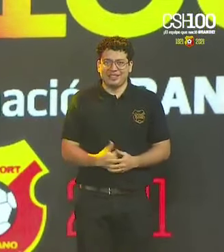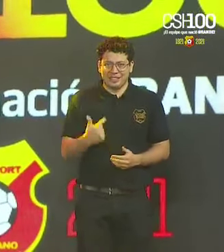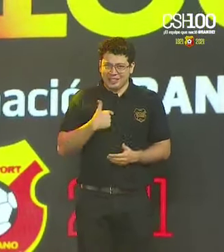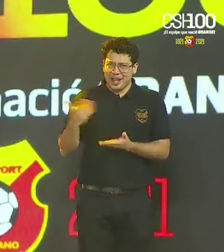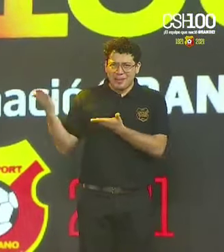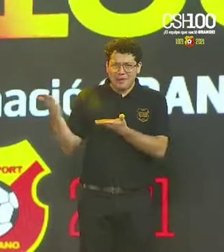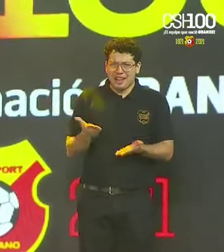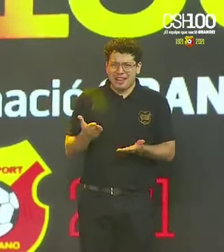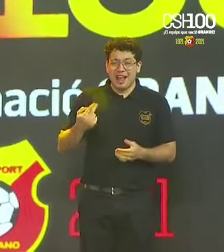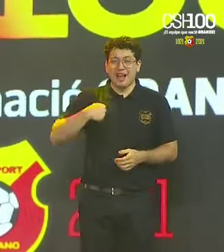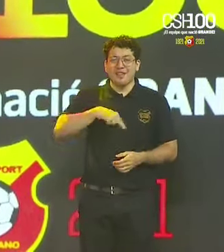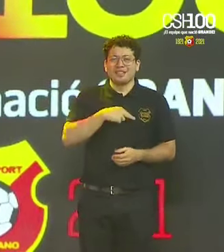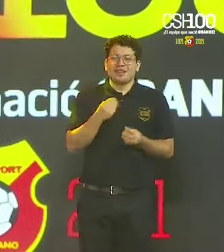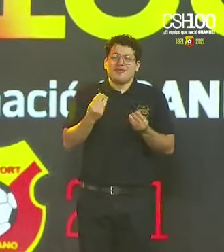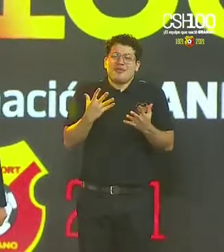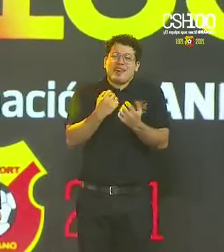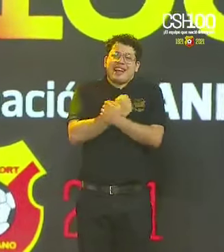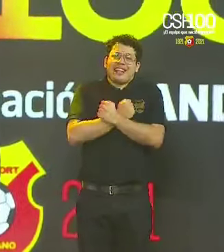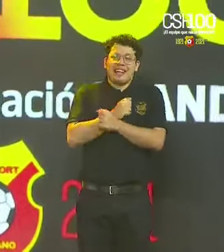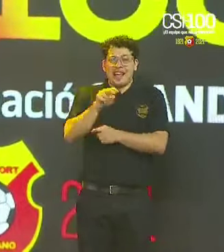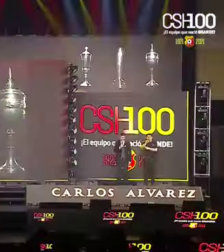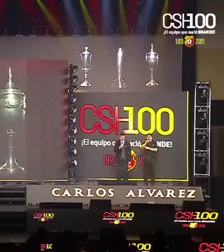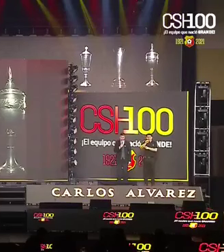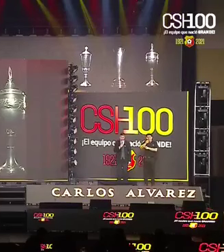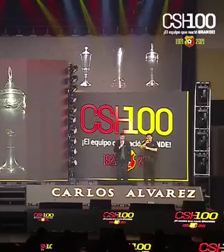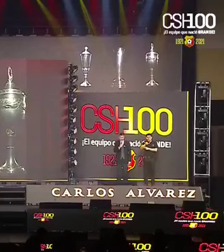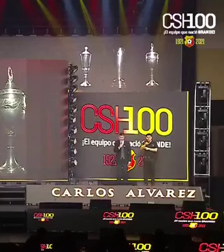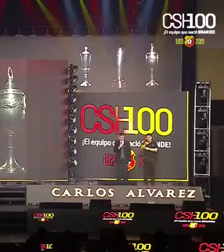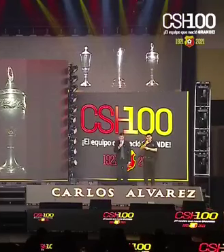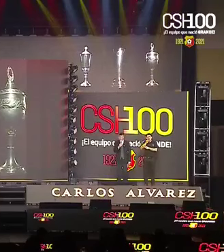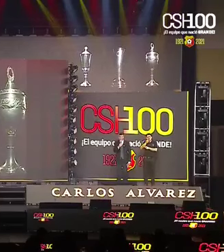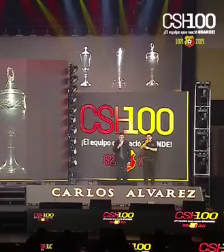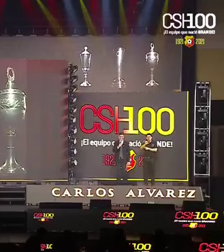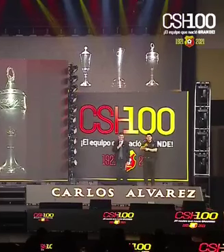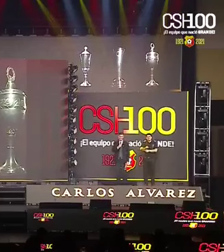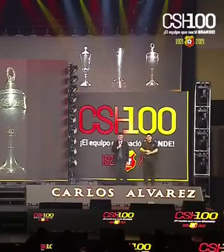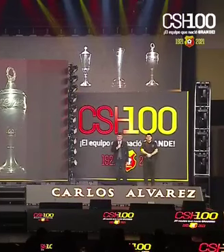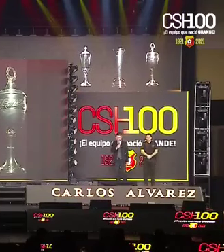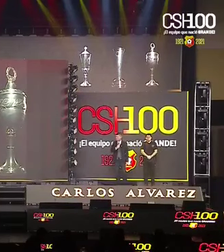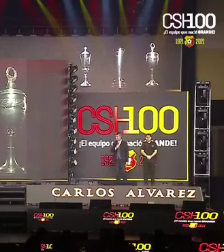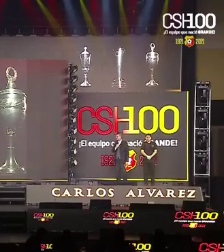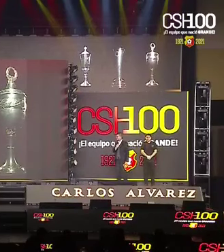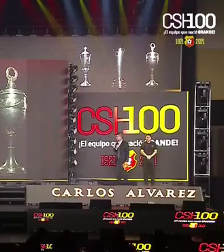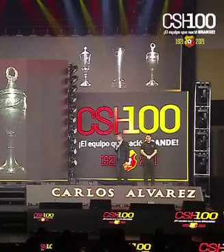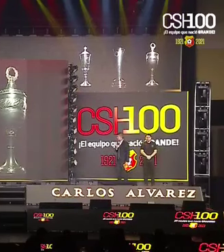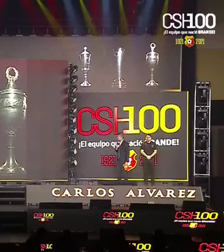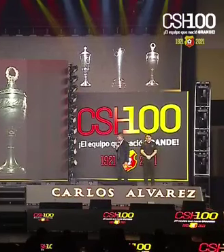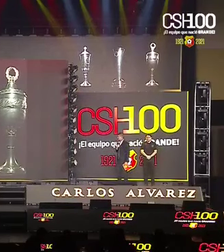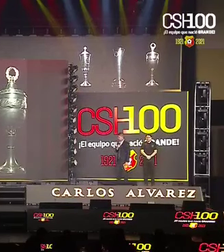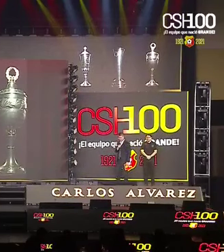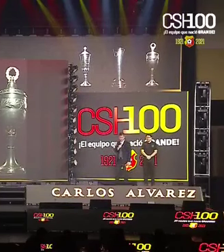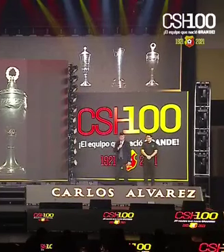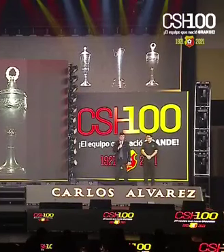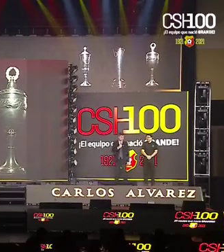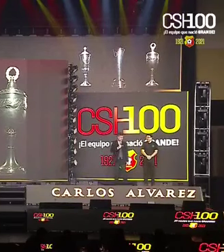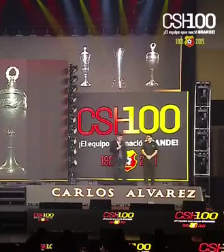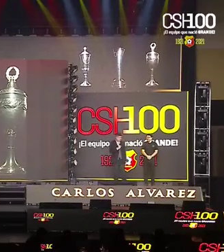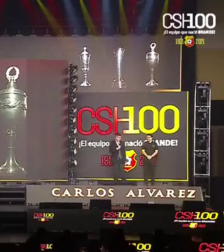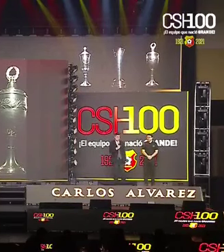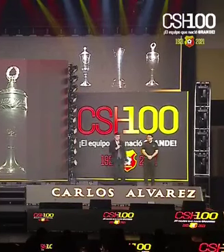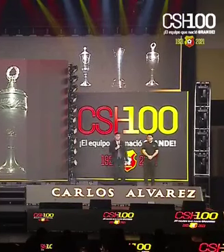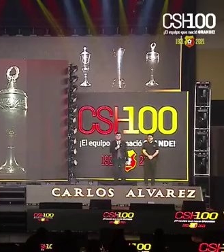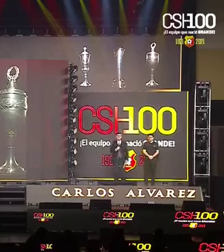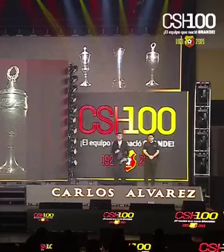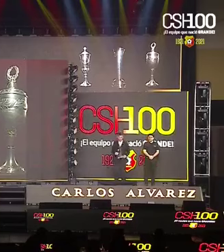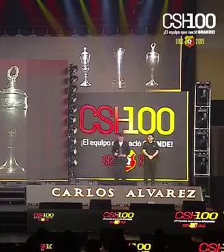doy la bienvenida a nuestra muy querida Nancy Dobles. Muchísimas gracias, Carlos. Yo muy feliz